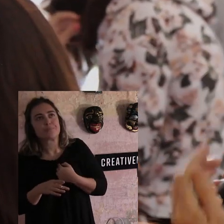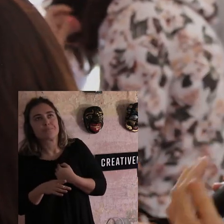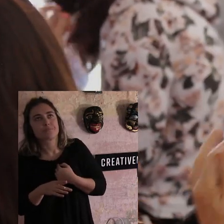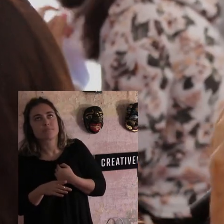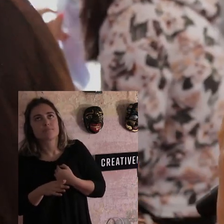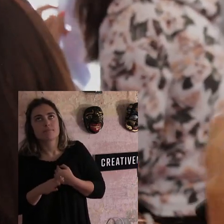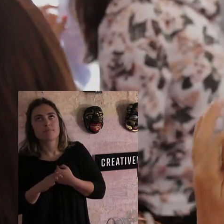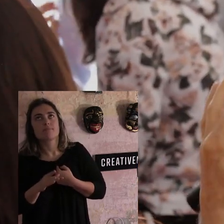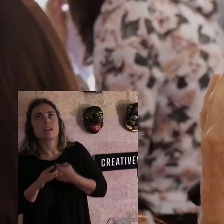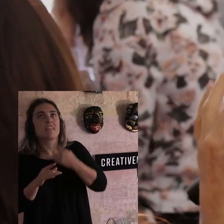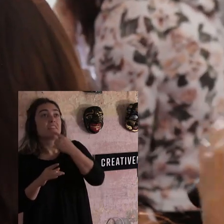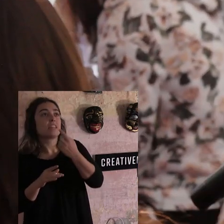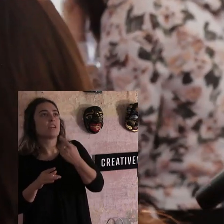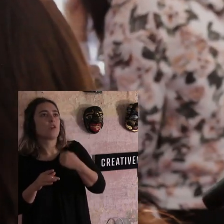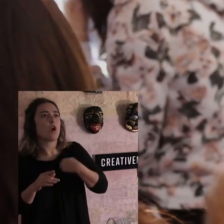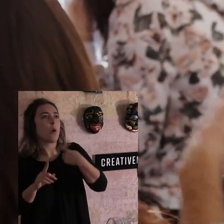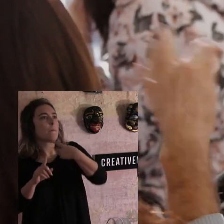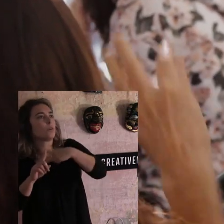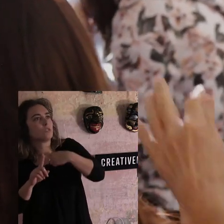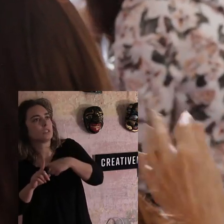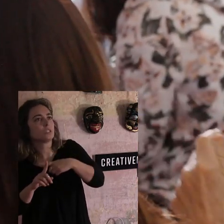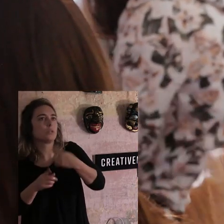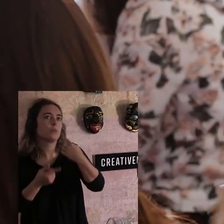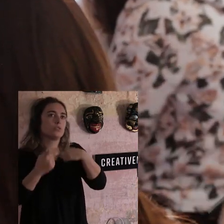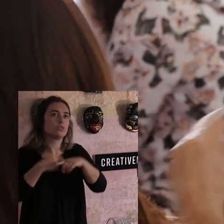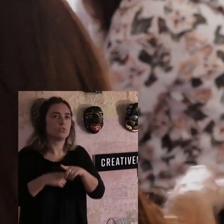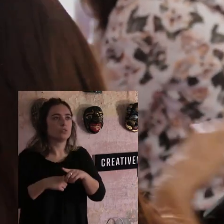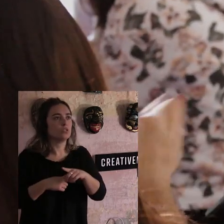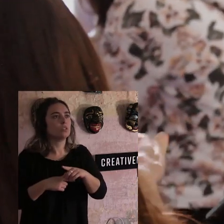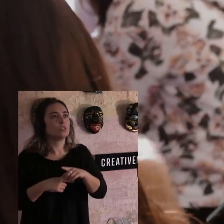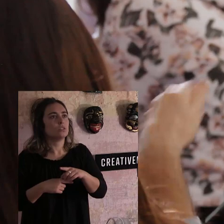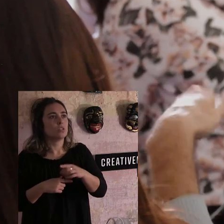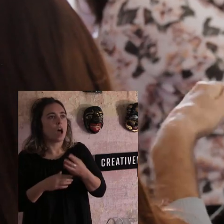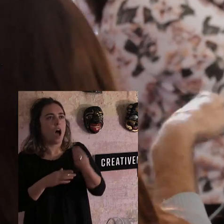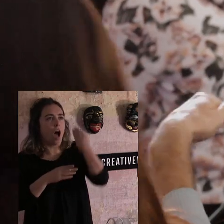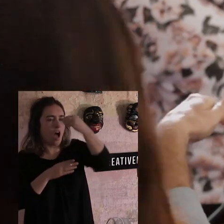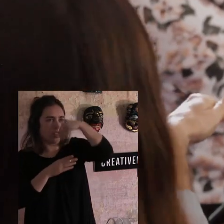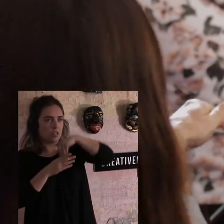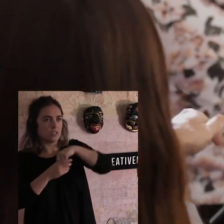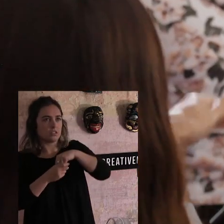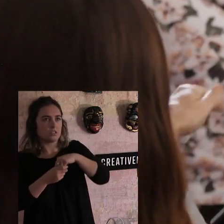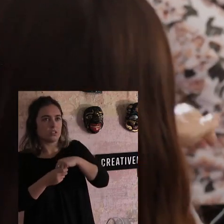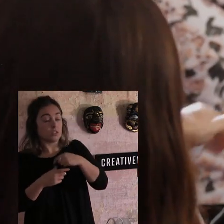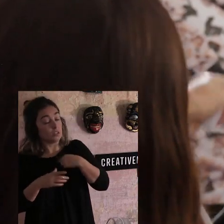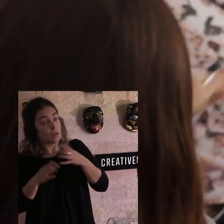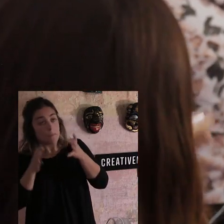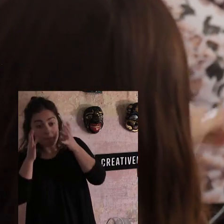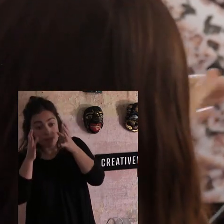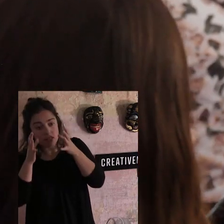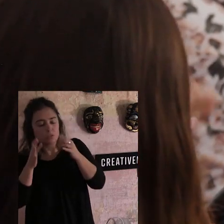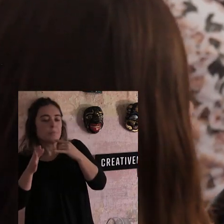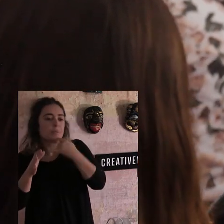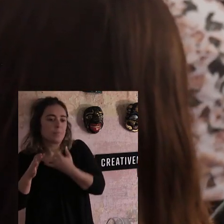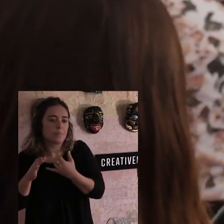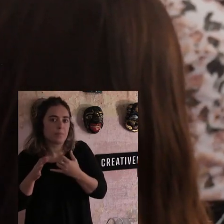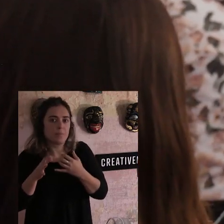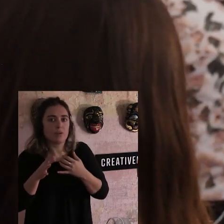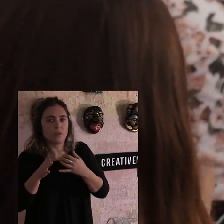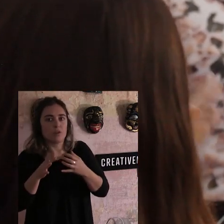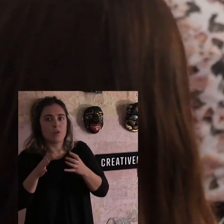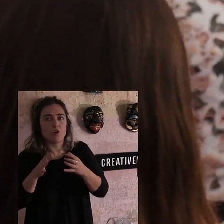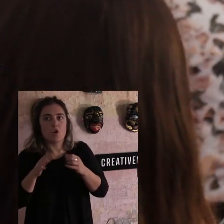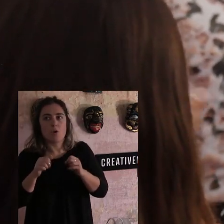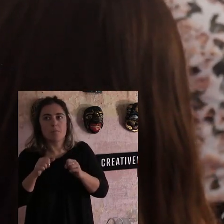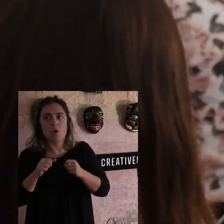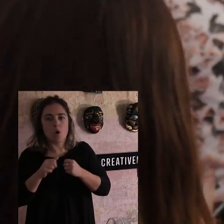me infunde mucho optimismo en todos sentidos, pero no lo hago en función, porque a veces es peligroso, y se vuelve en función de